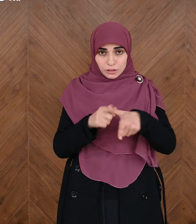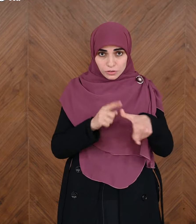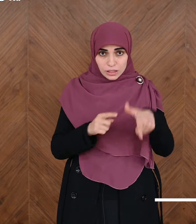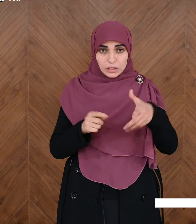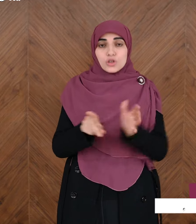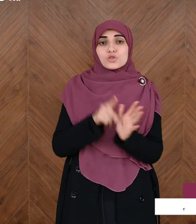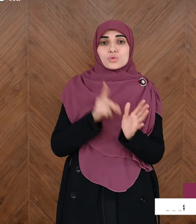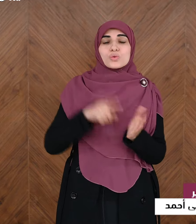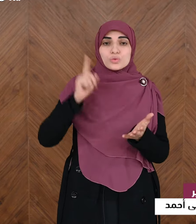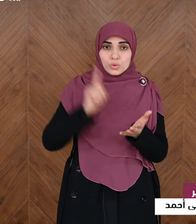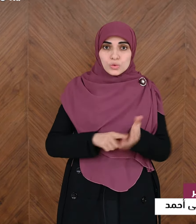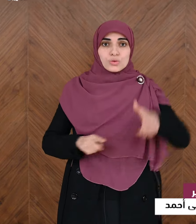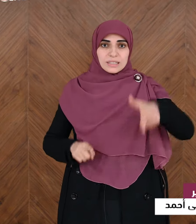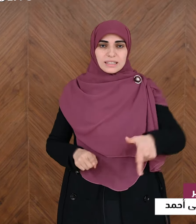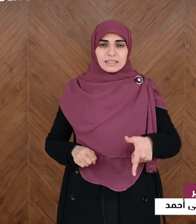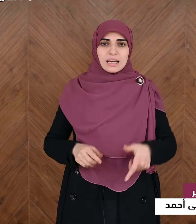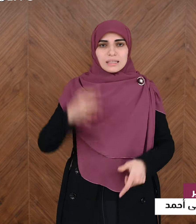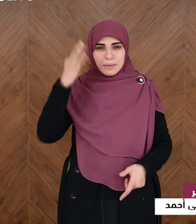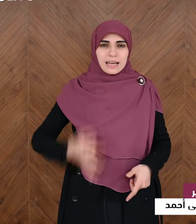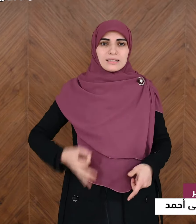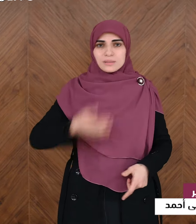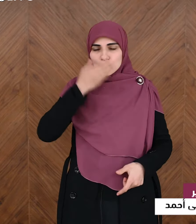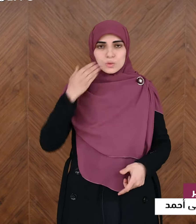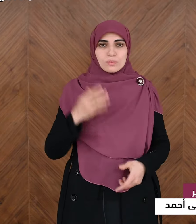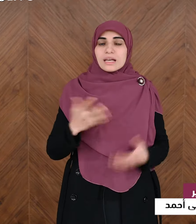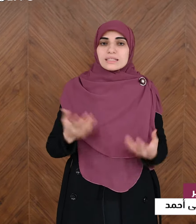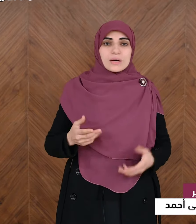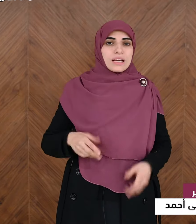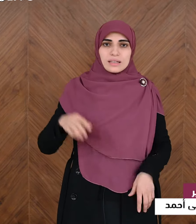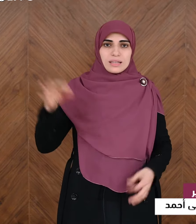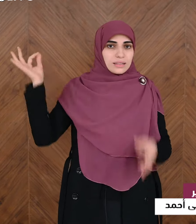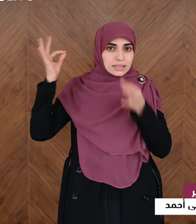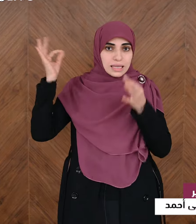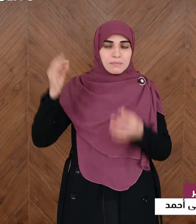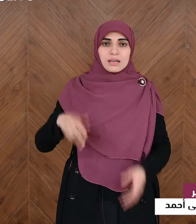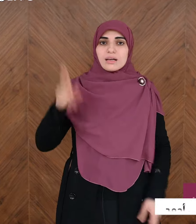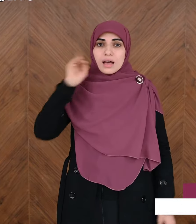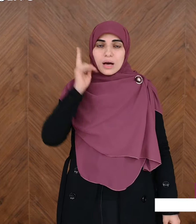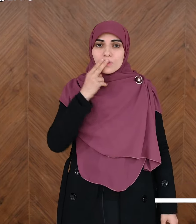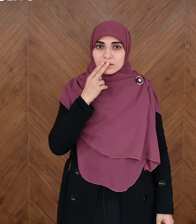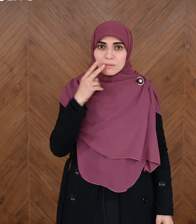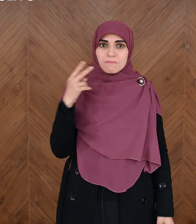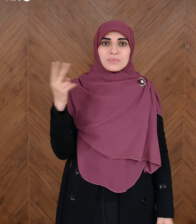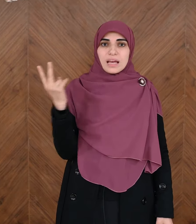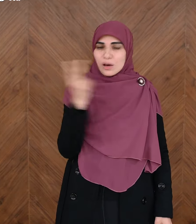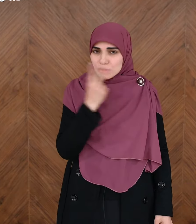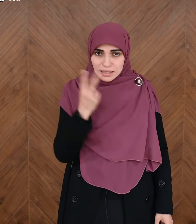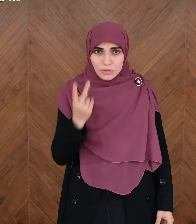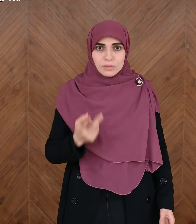فيه شروط الوجوب الستة يبقى لازم يصوم، سواء كان سامع أو أصم أو من ذوي